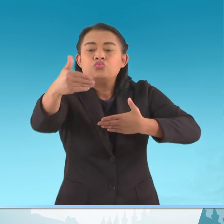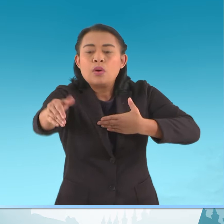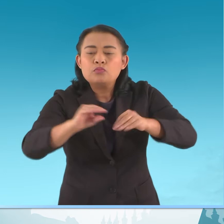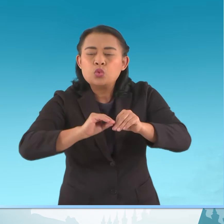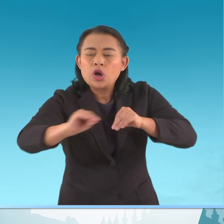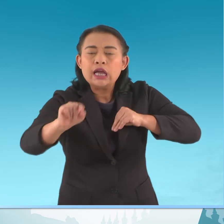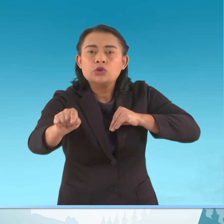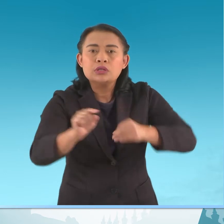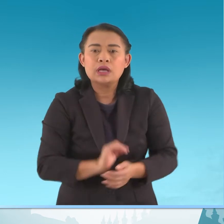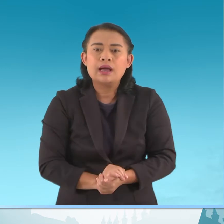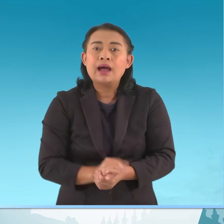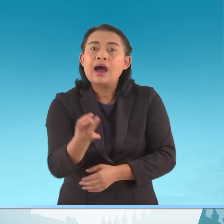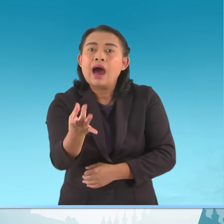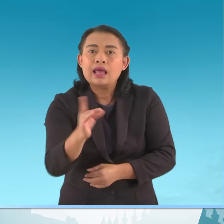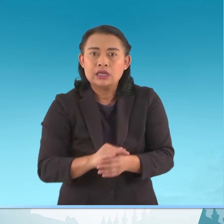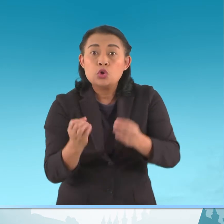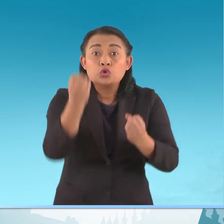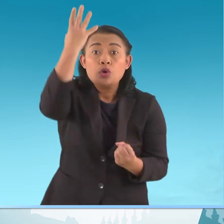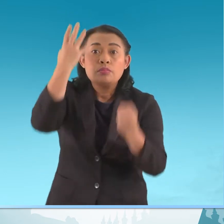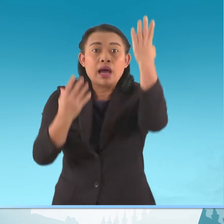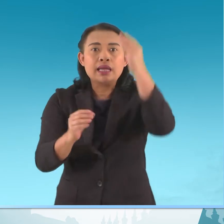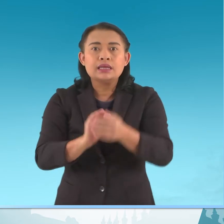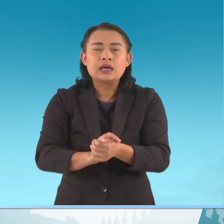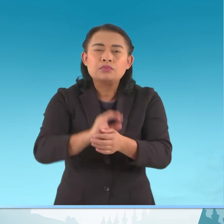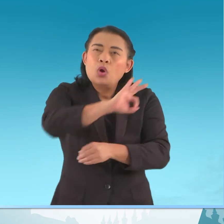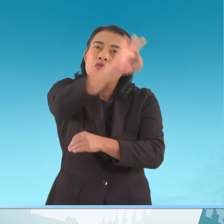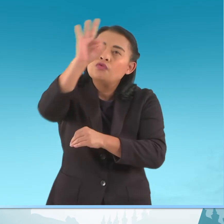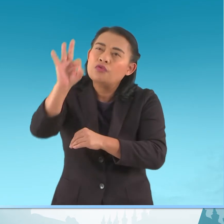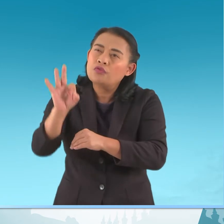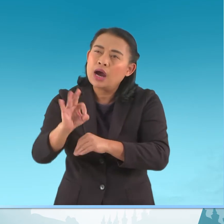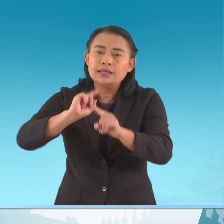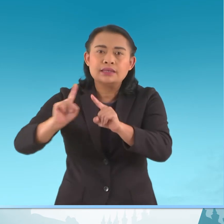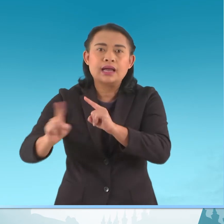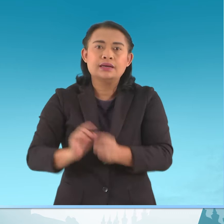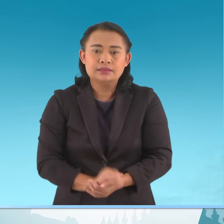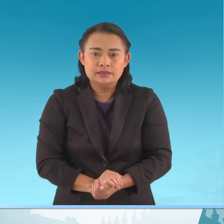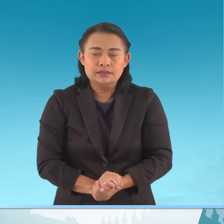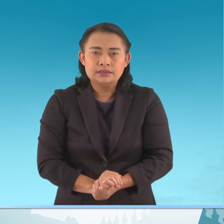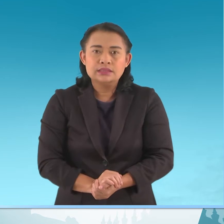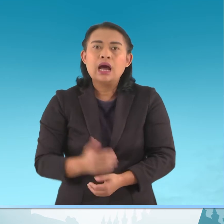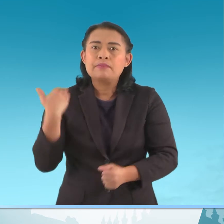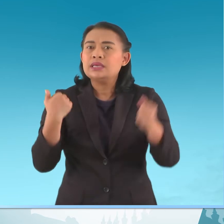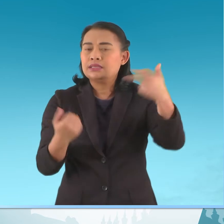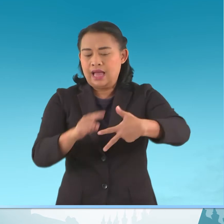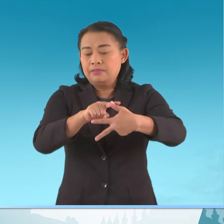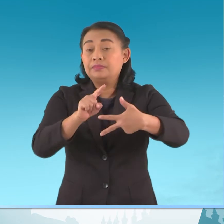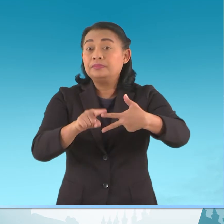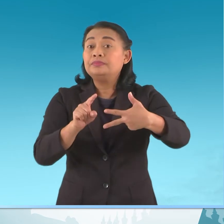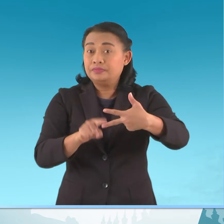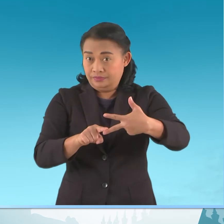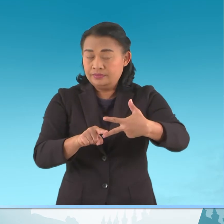ตัวไกลก็คือฉากหลังฉากหลังก็จะประกอบไปด้วยต้นไม้กับท้องฟ้านะครับวันนั้นสามสิบเนี้ย